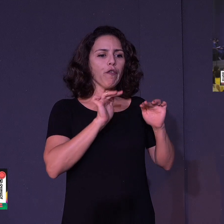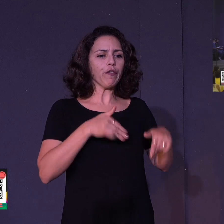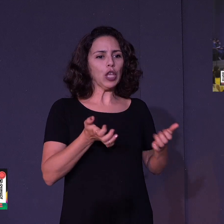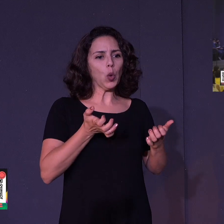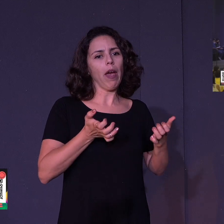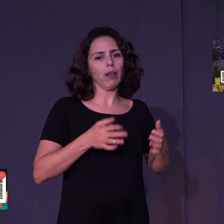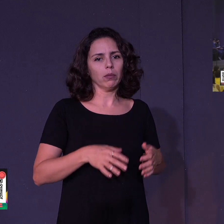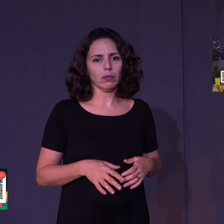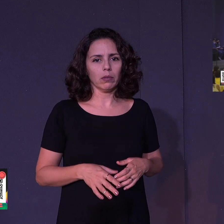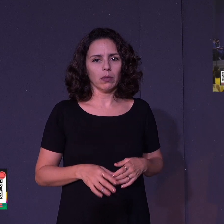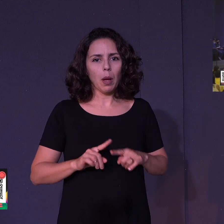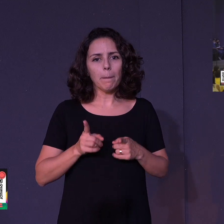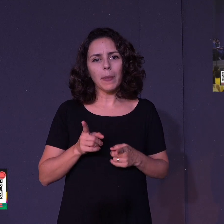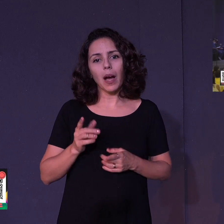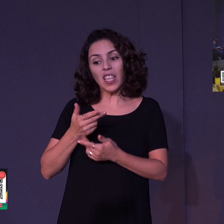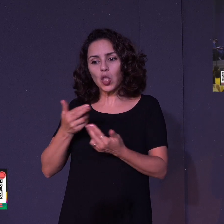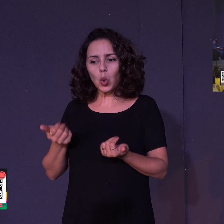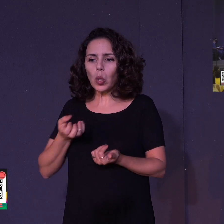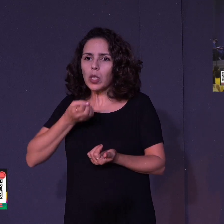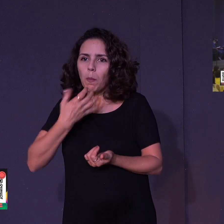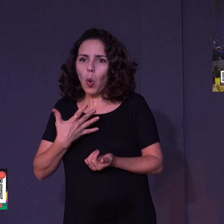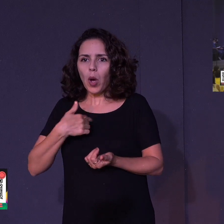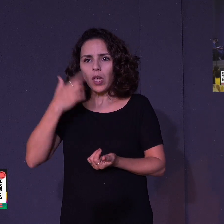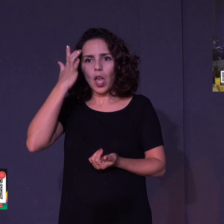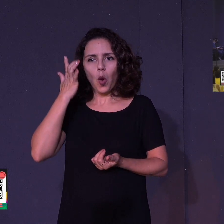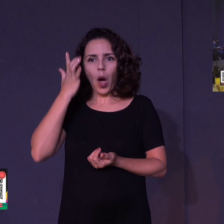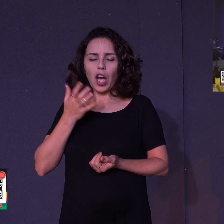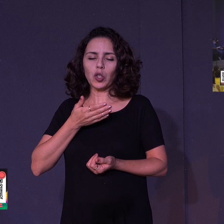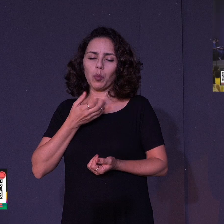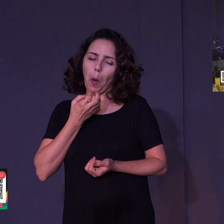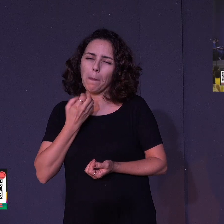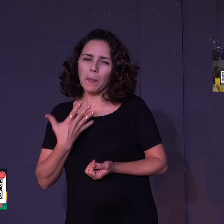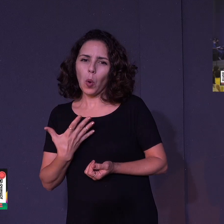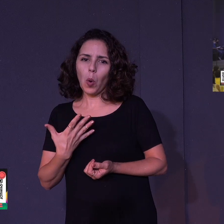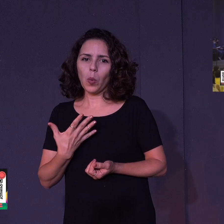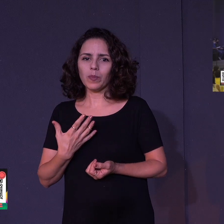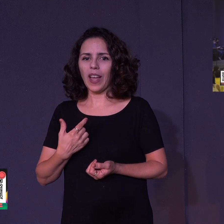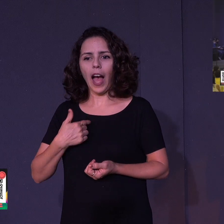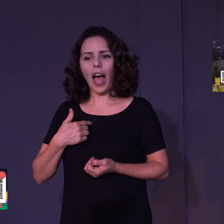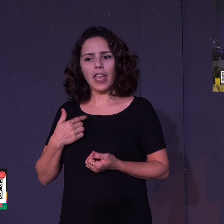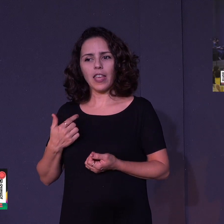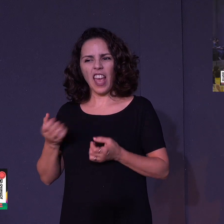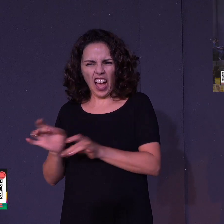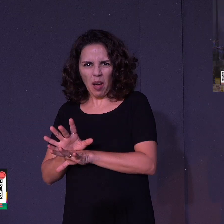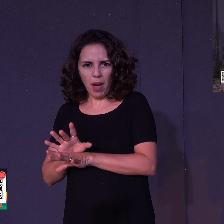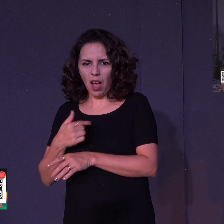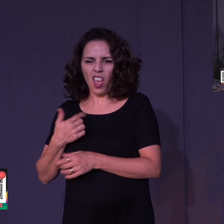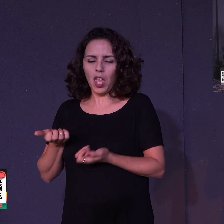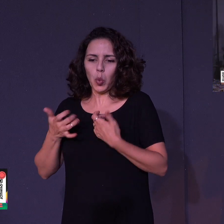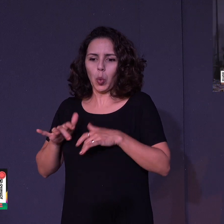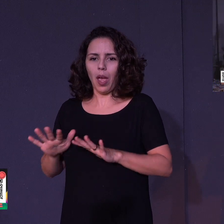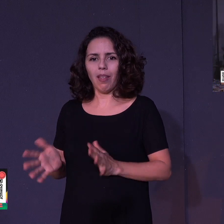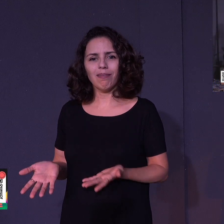posso tirar de lição com isso? O final das coisas pode nos proporcionar tristeza em meio à alegria dos momentos de